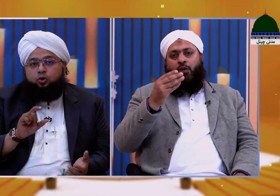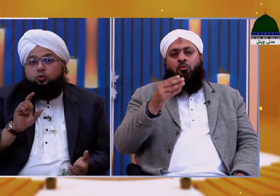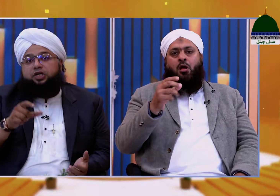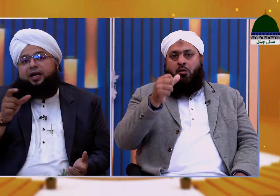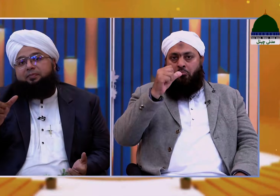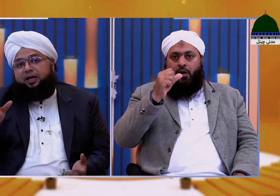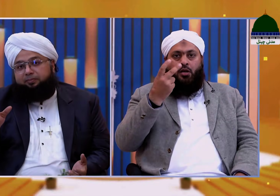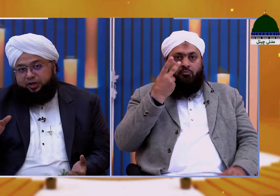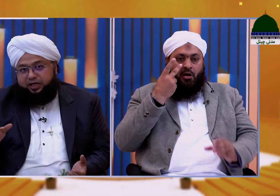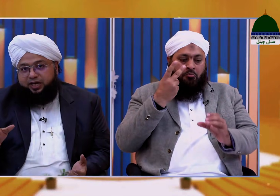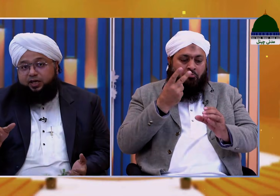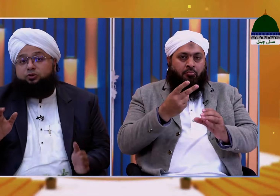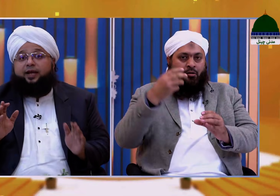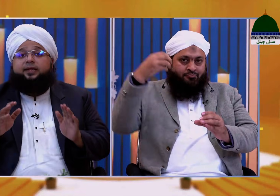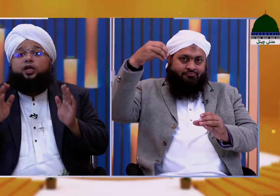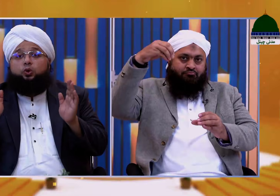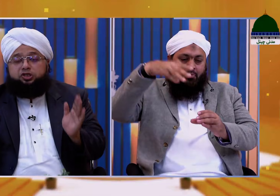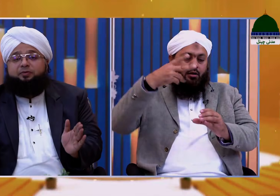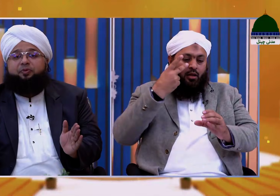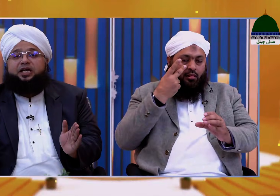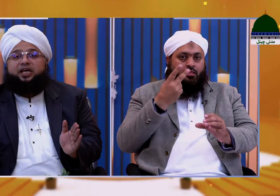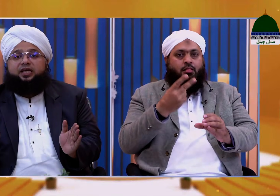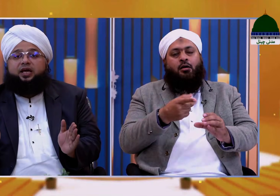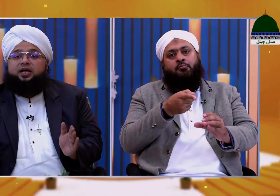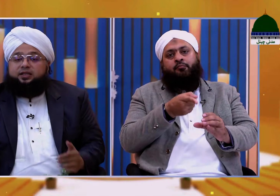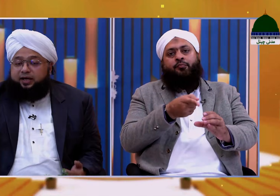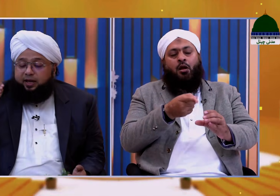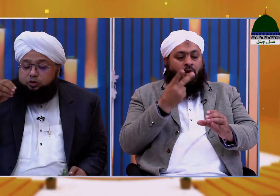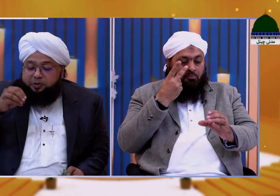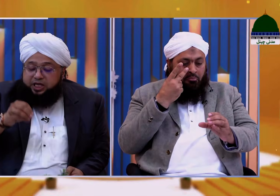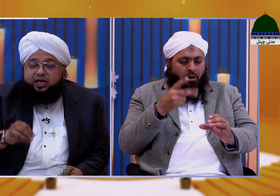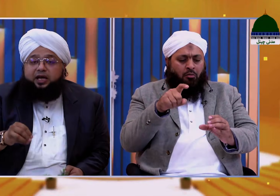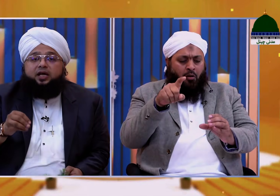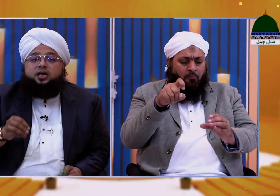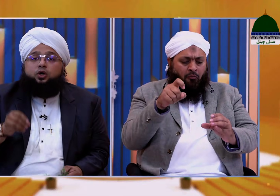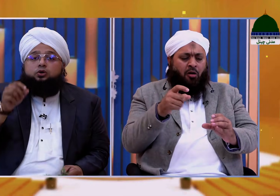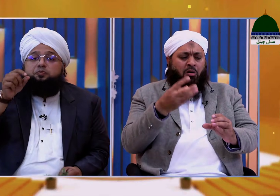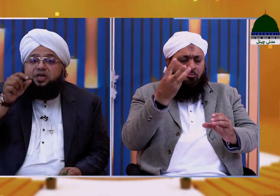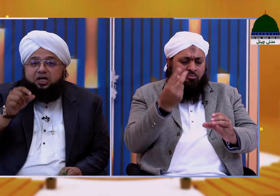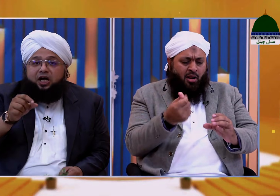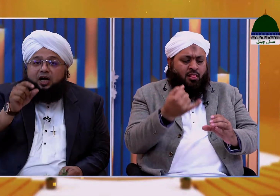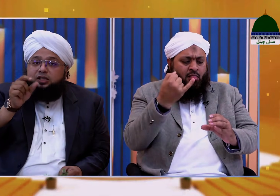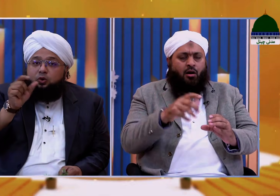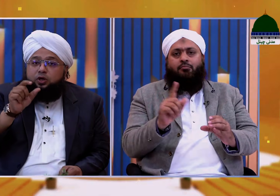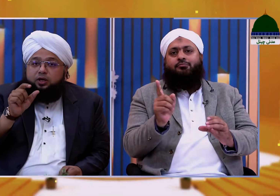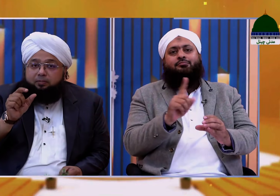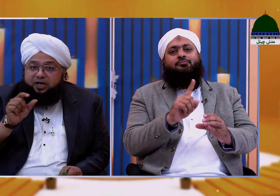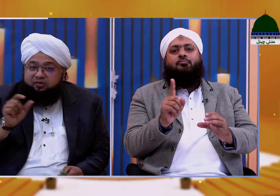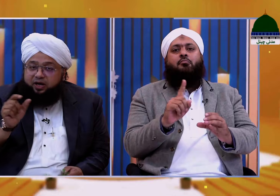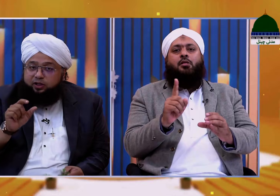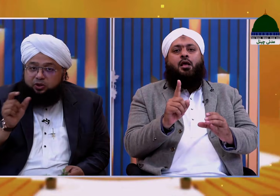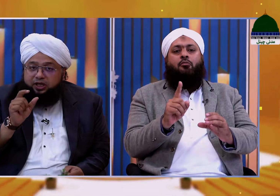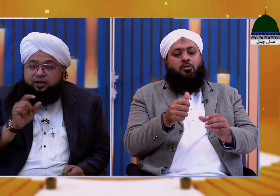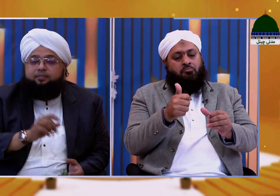کو اجالے میں پینا چاہیے، اجالا یعنی روشنی میں پینا چاہیے، تاکہ ہم اس میں دیکھ لیں کہ کوئی اس میں کیڑا یا کوئی